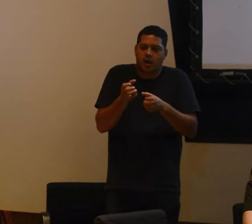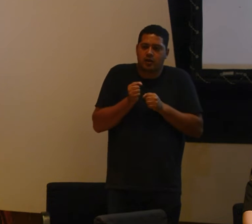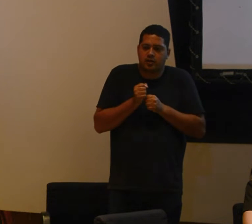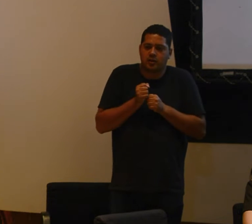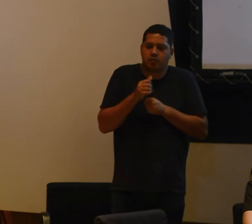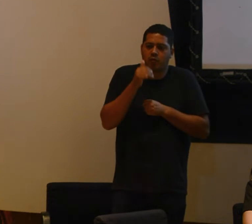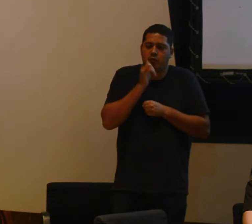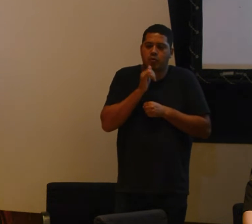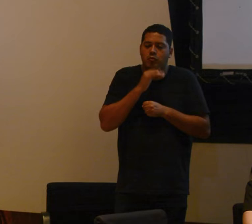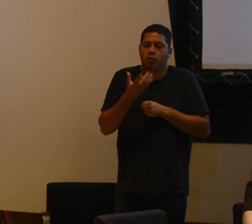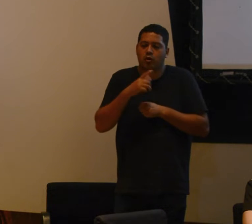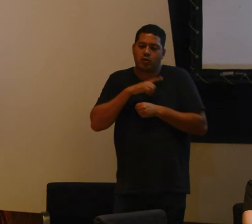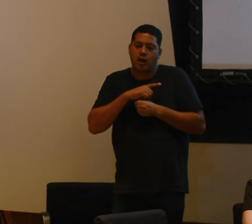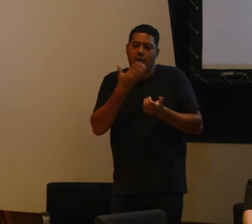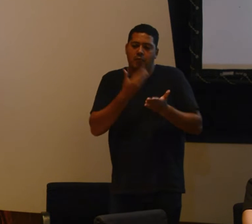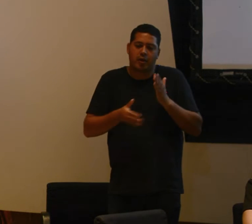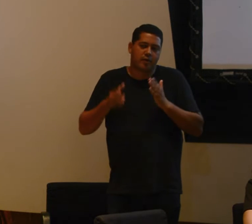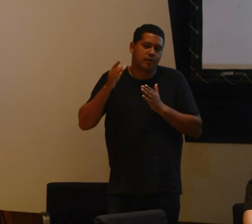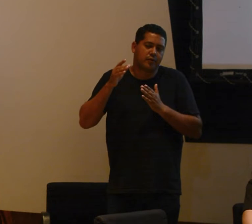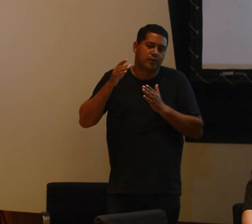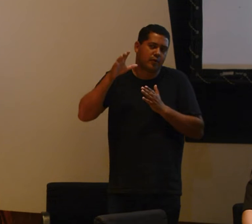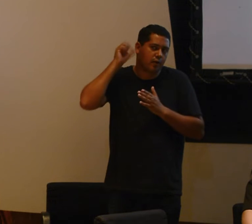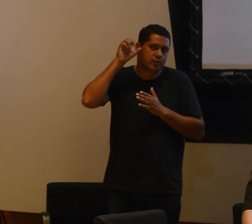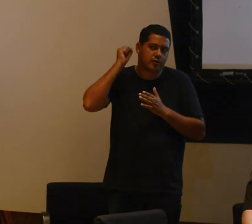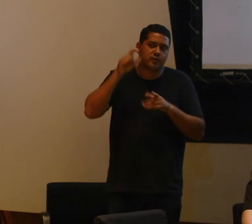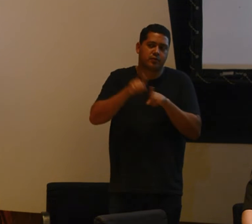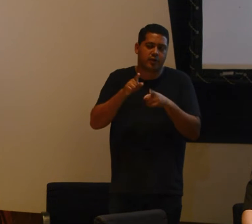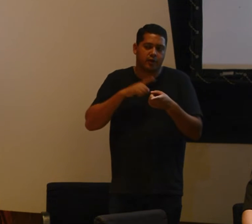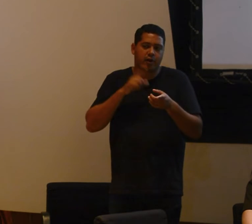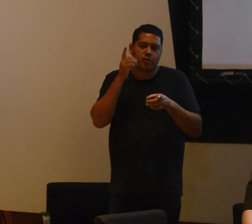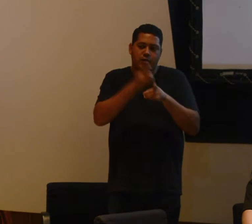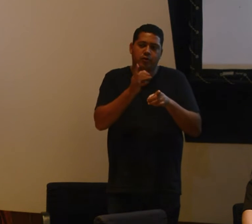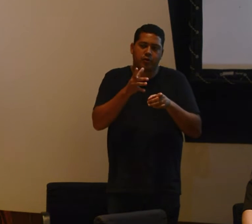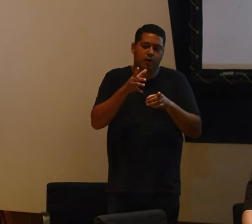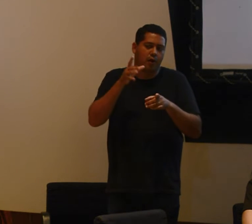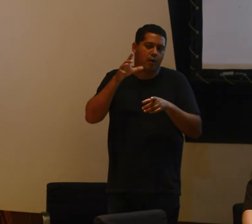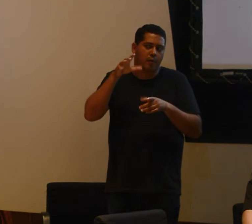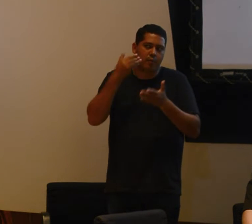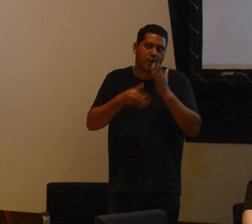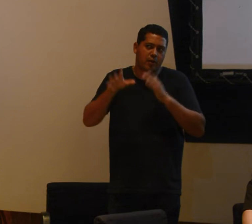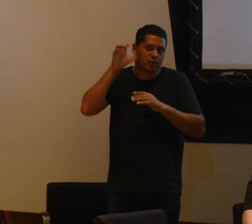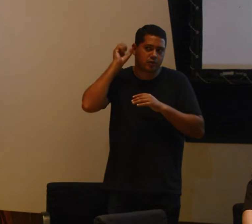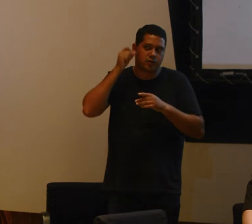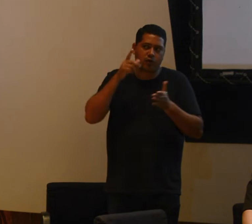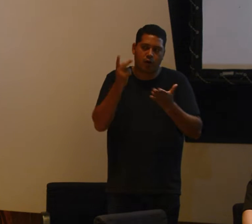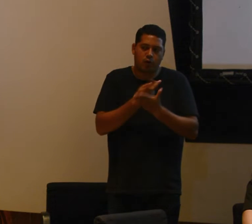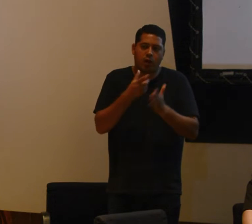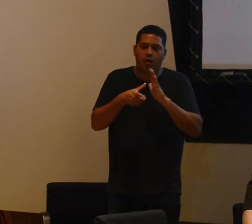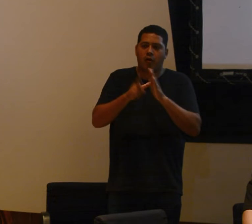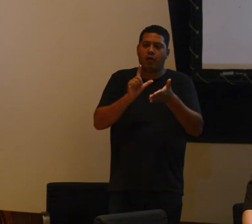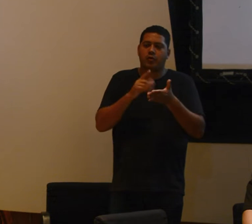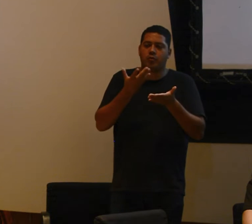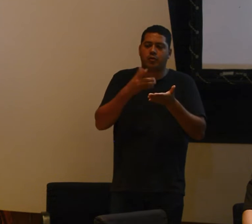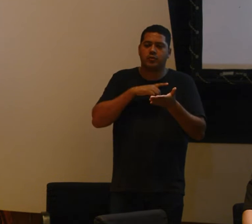quando está associado à perda auditiva, ele tem o diagnóstico da perda auditiva que acontece anteriormente, quando